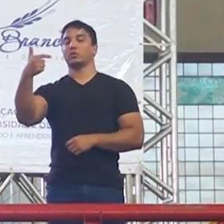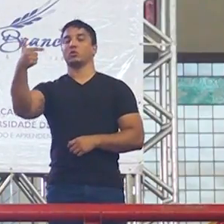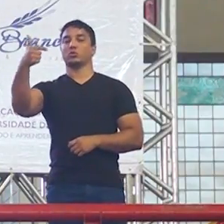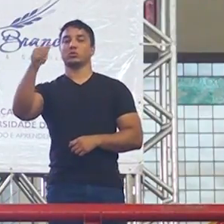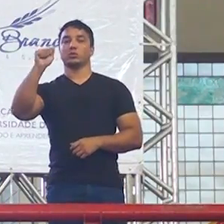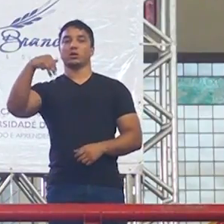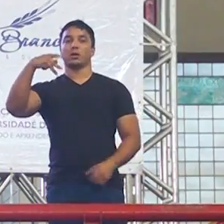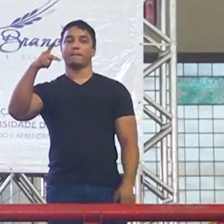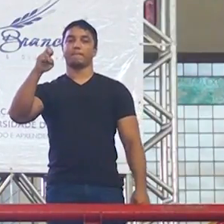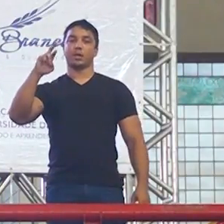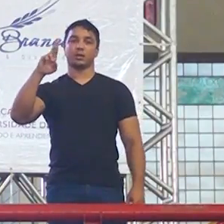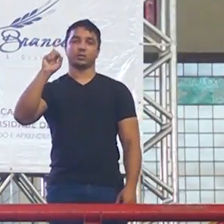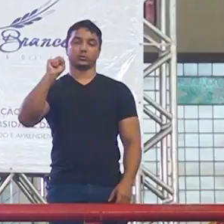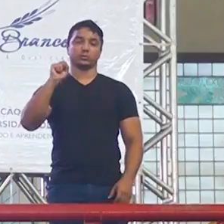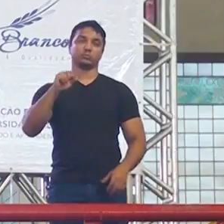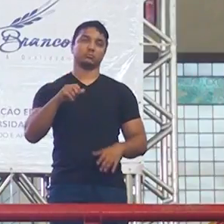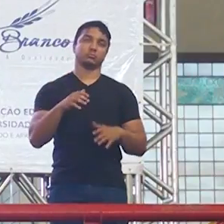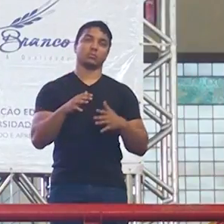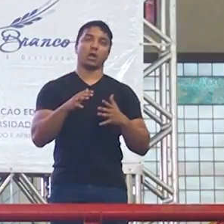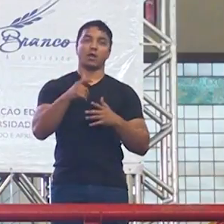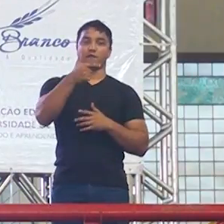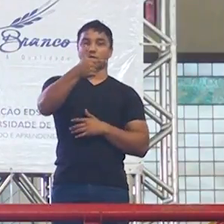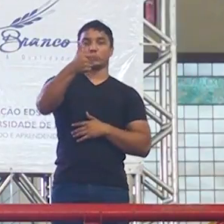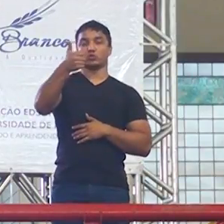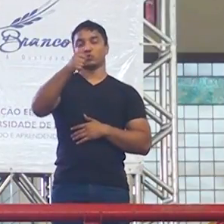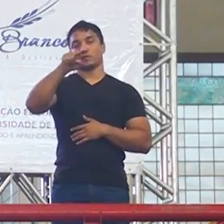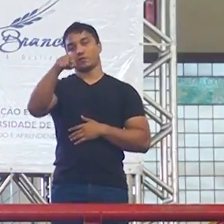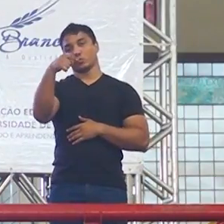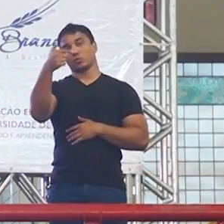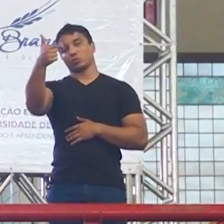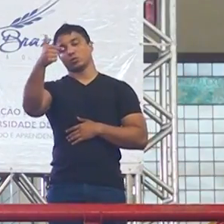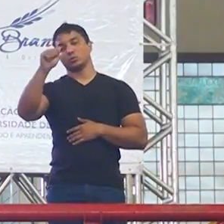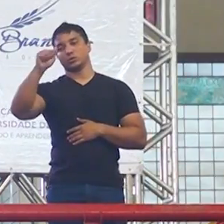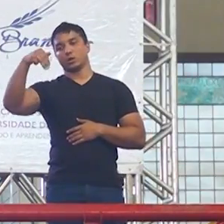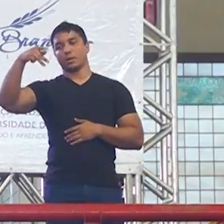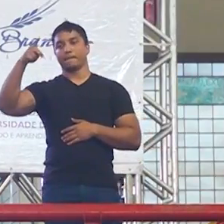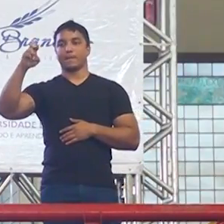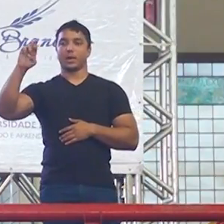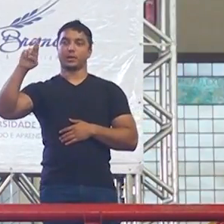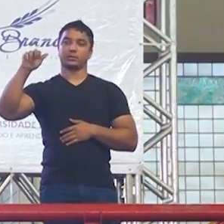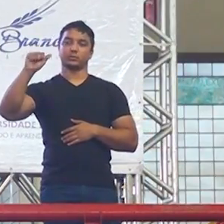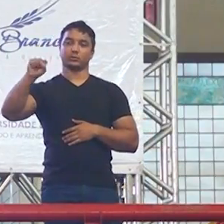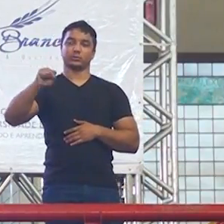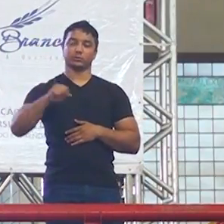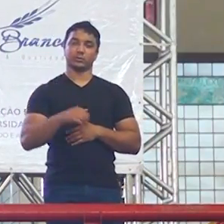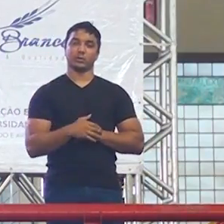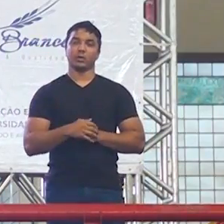21,2 amperes. Vai dar 21,2 amperes.